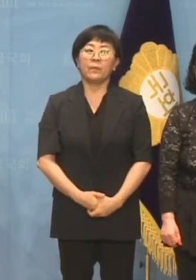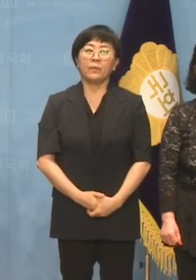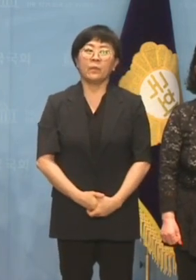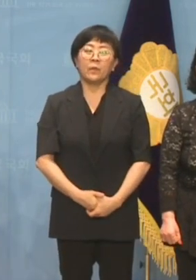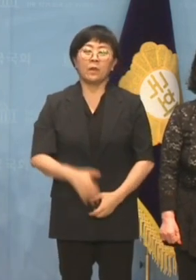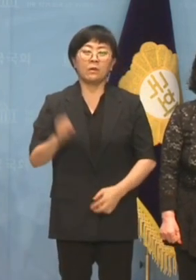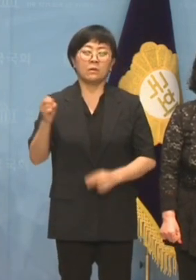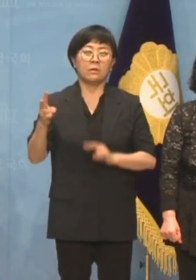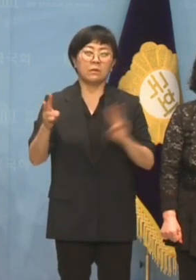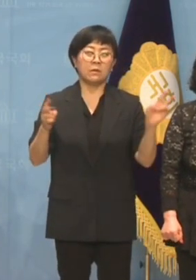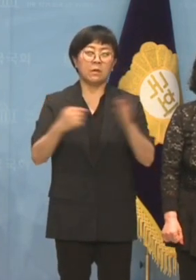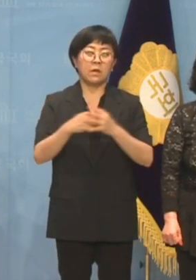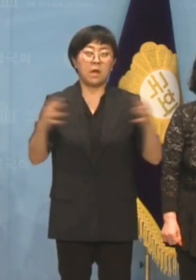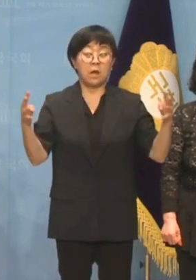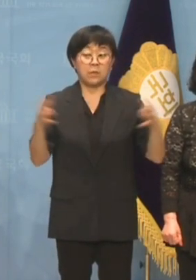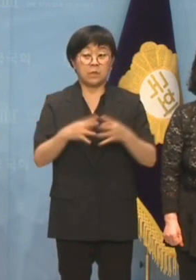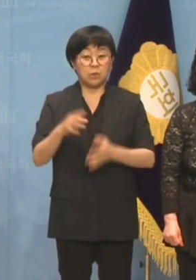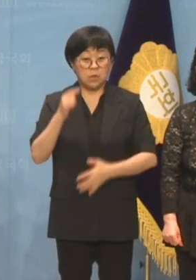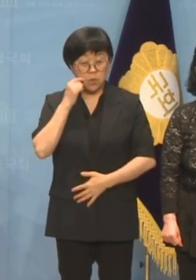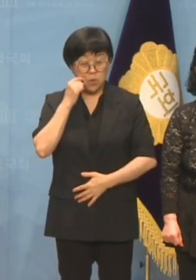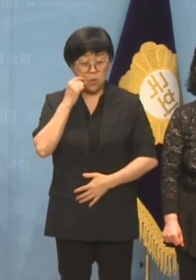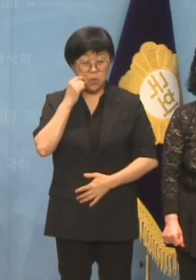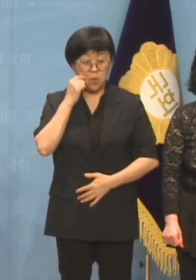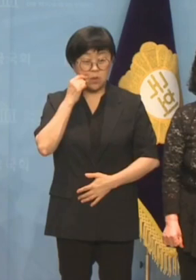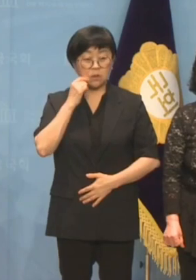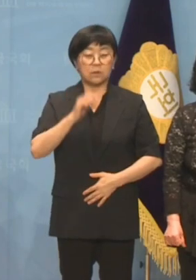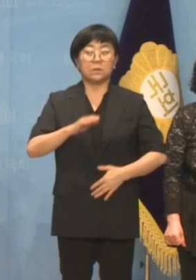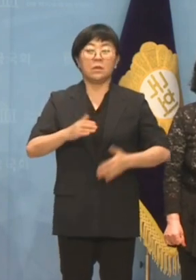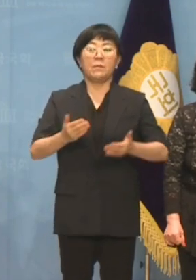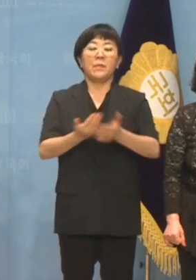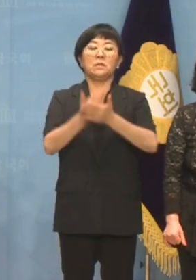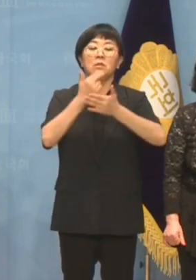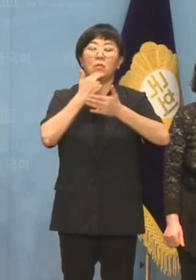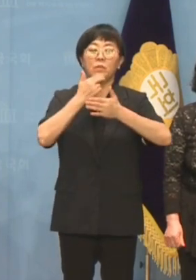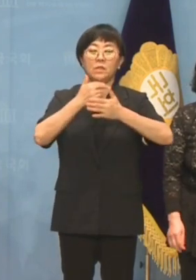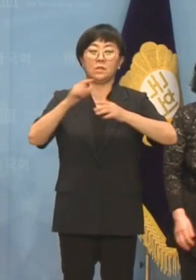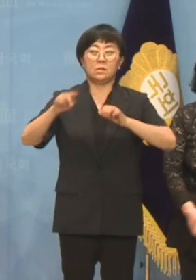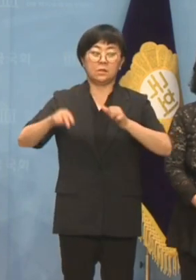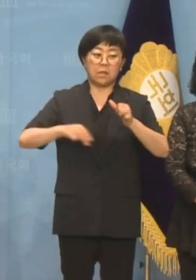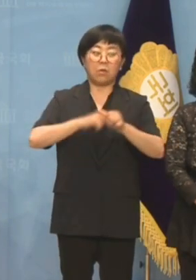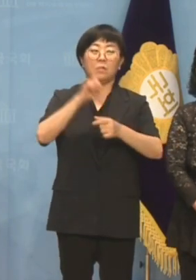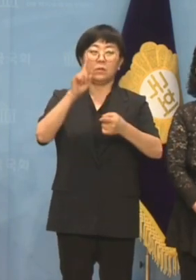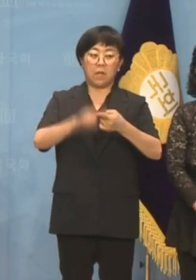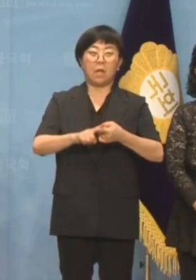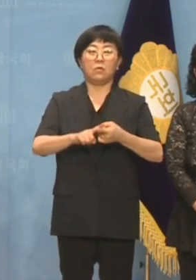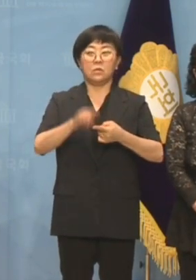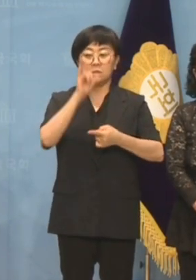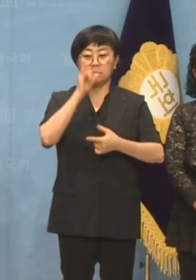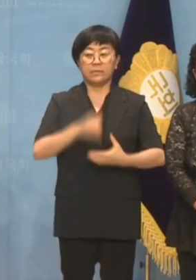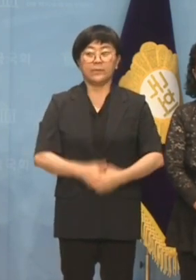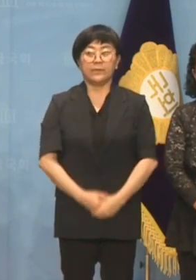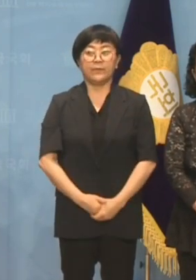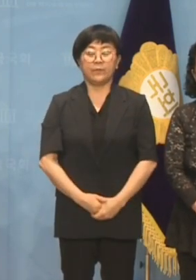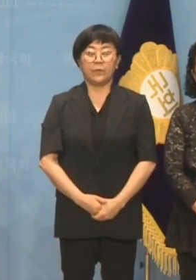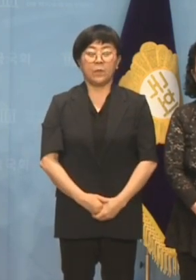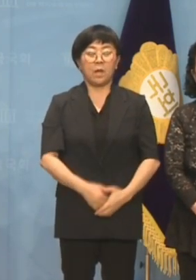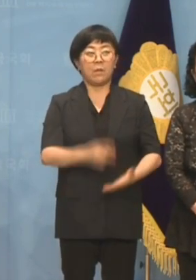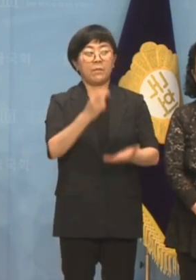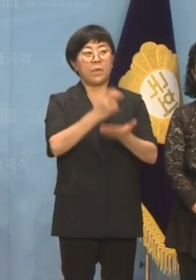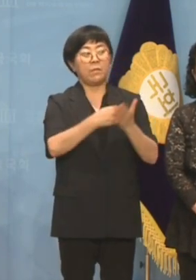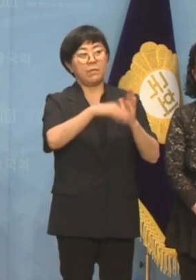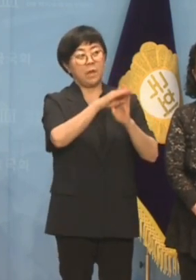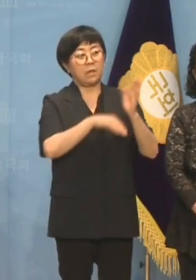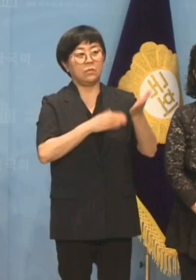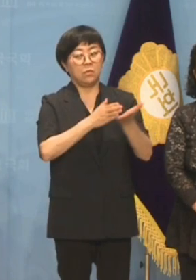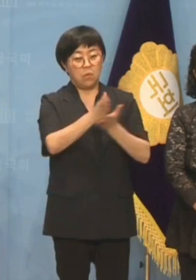이마저 여야는 합의점을 찾지 못하고 진전 없는 상태로 남아있다. 또한 법안 통과